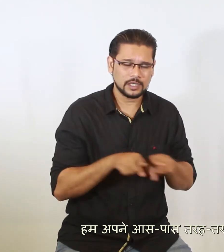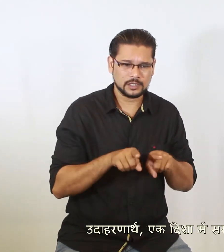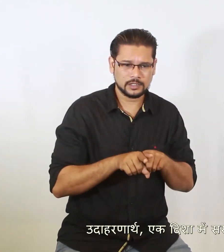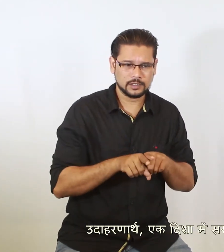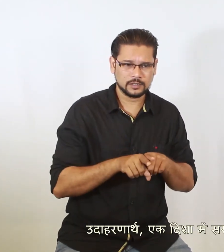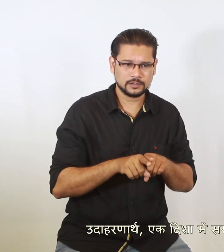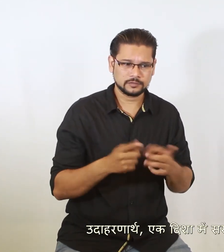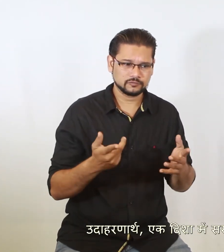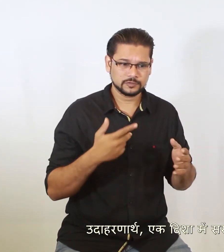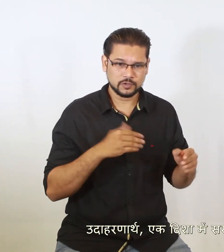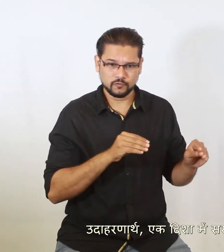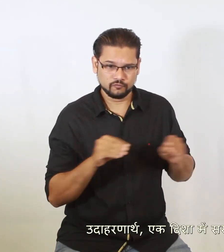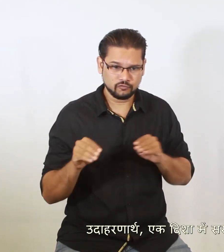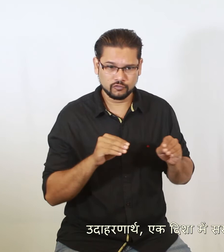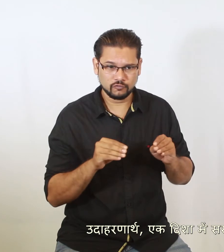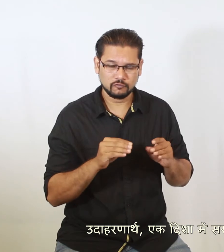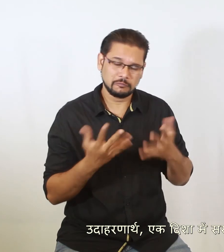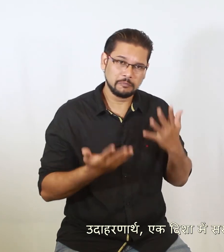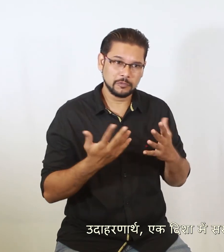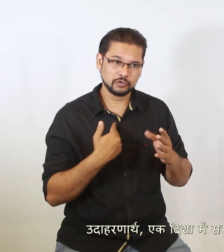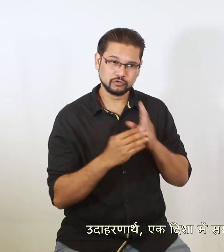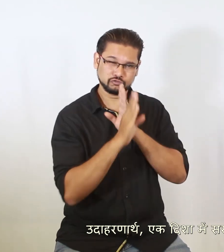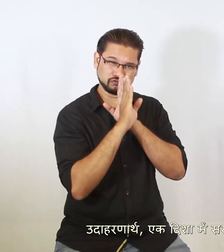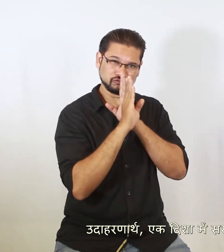उधार नार्थ एक दिशा में सरल रेखा पर चलना